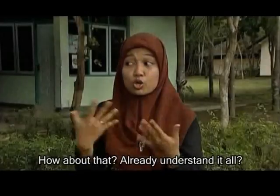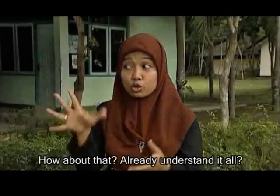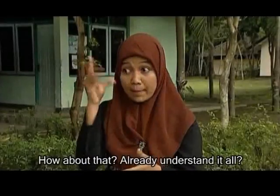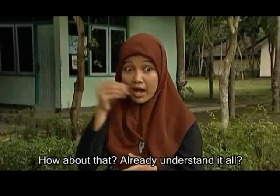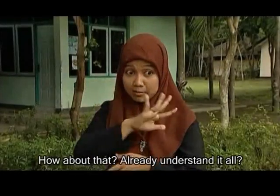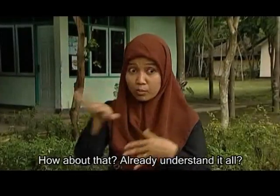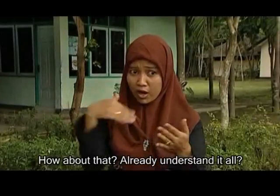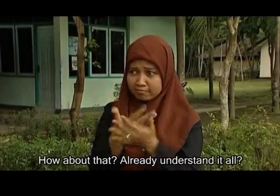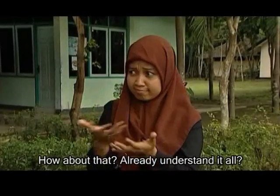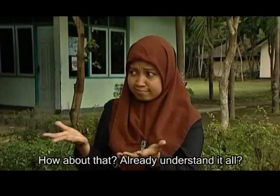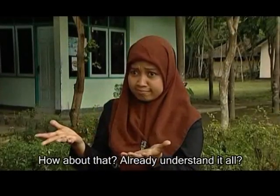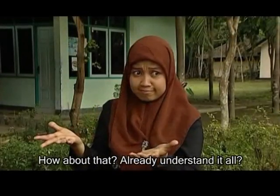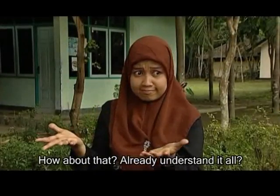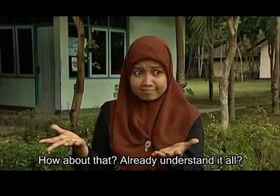Sudah paham semua?